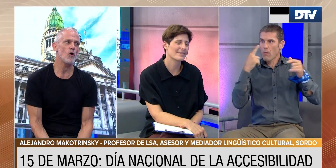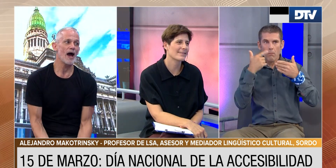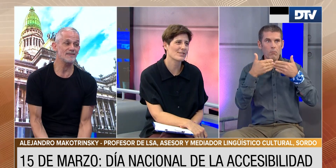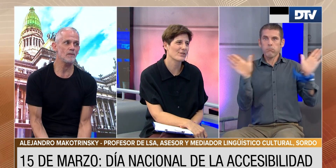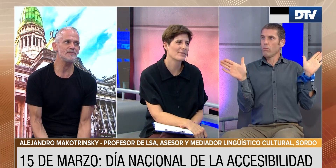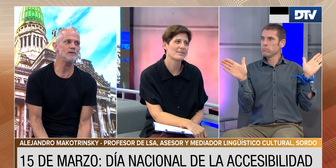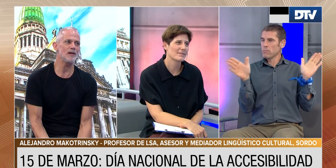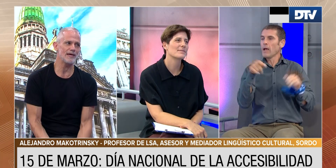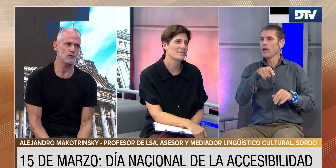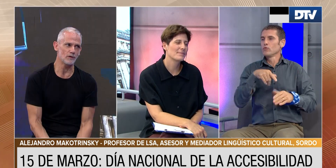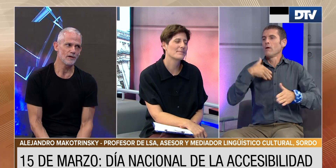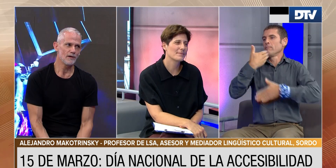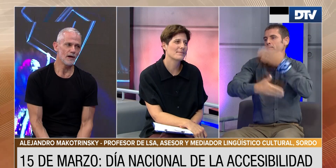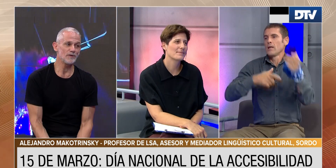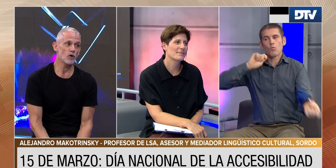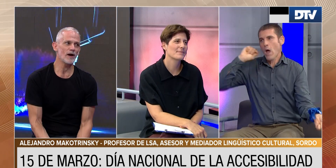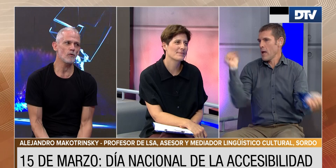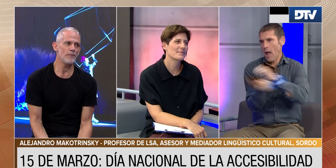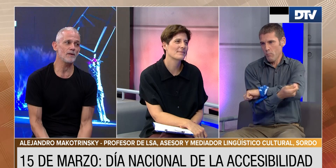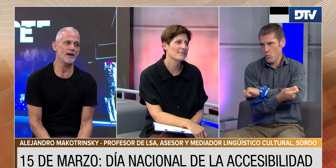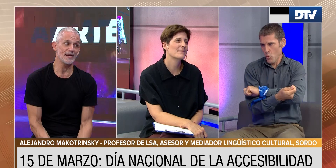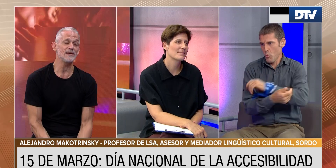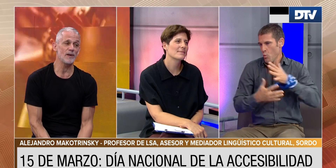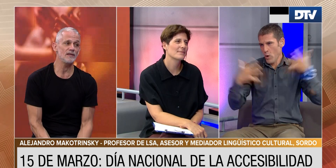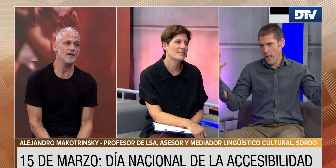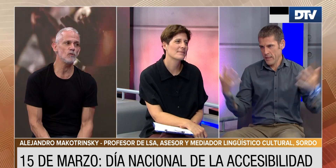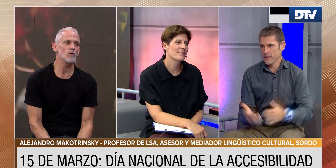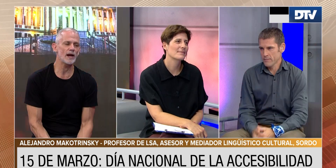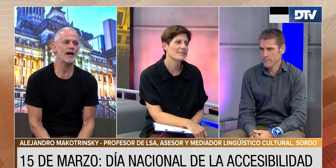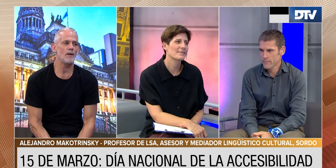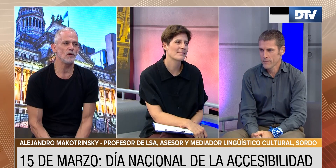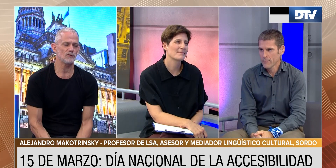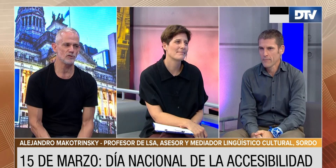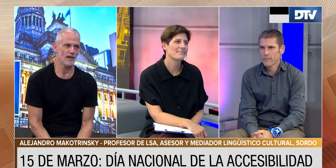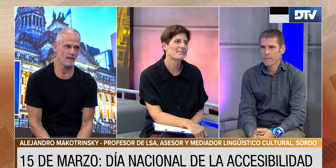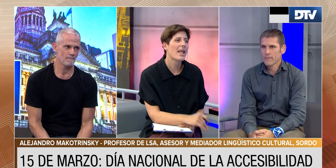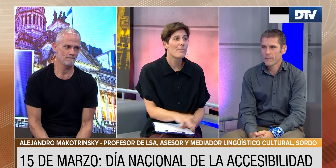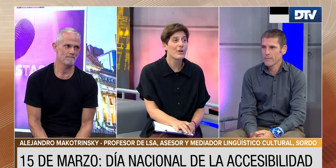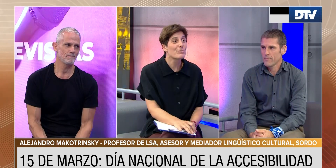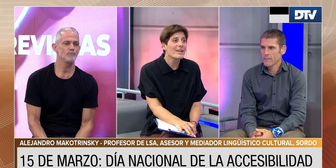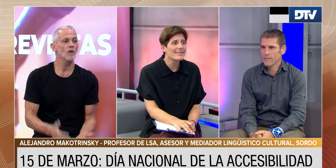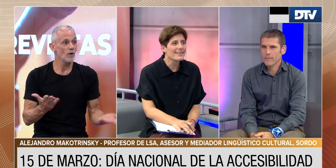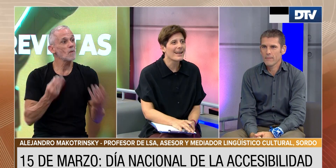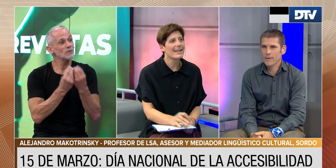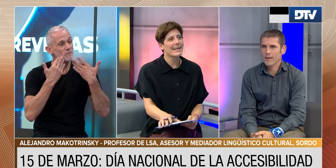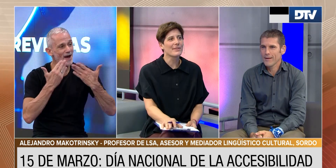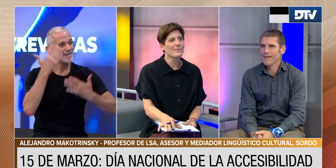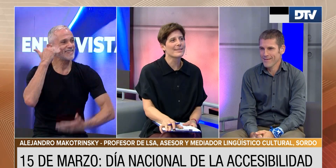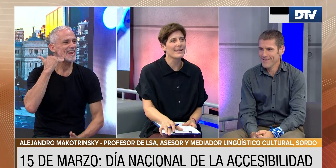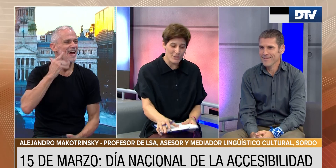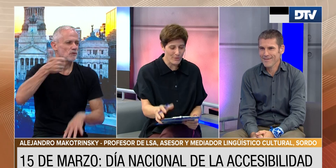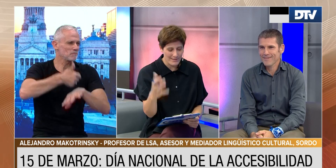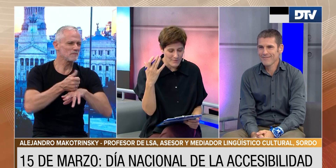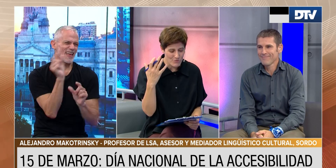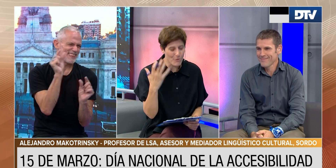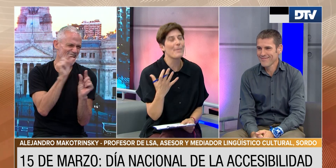empezó como a hacer visible esto, empezó como a romper barreras y a partir de ahí hubo un gran cambio en la sociedad. Bueno, muchas gracias Alejandro por